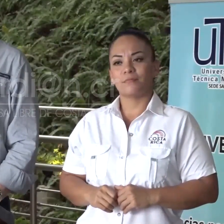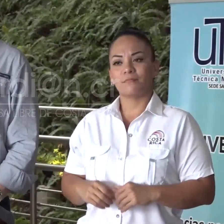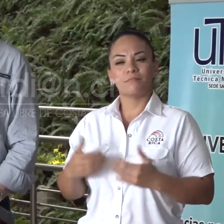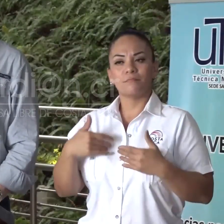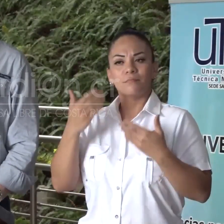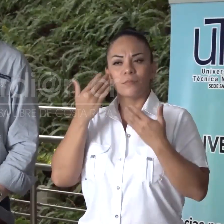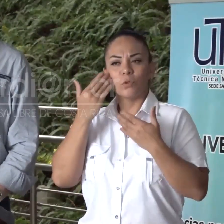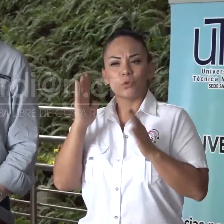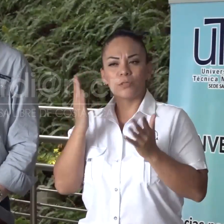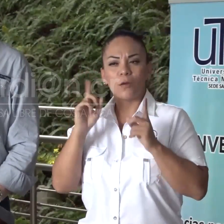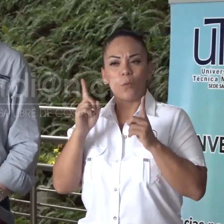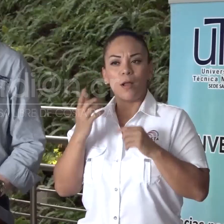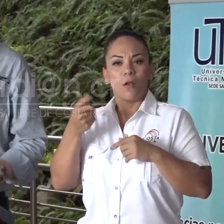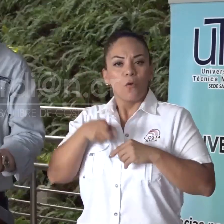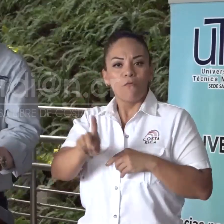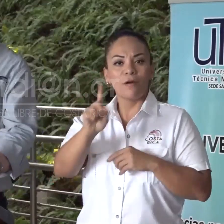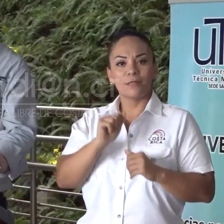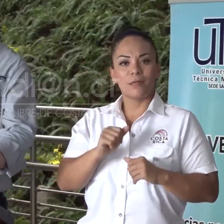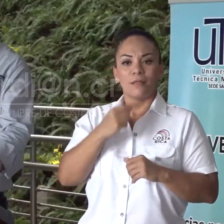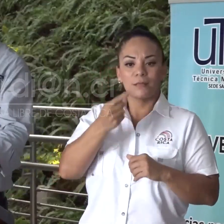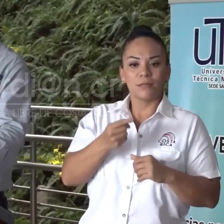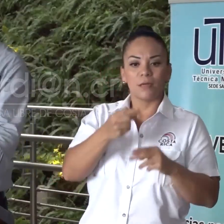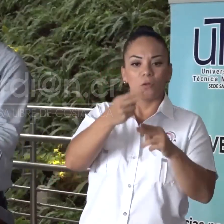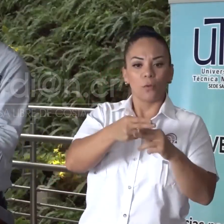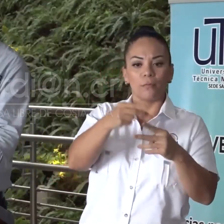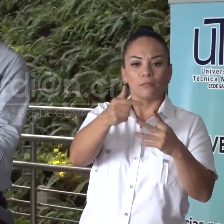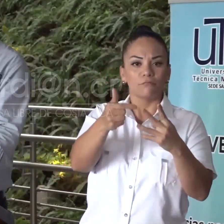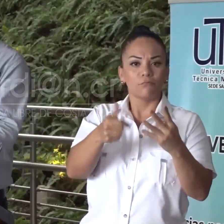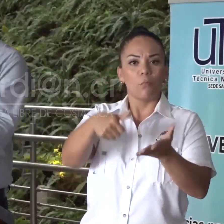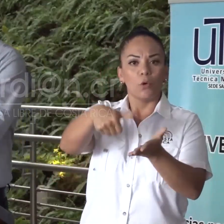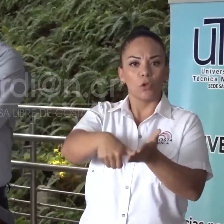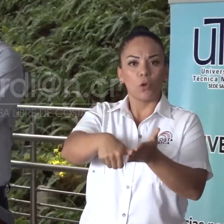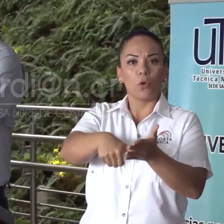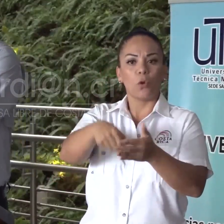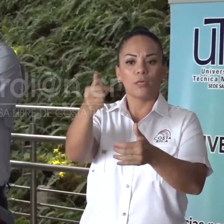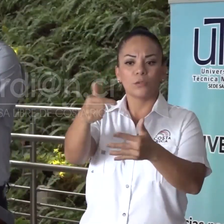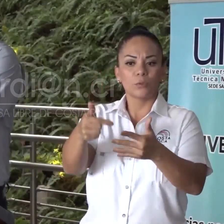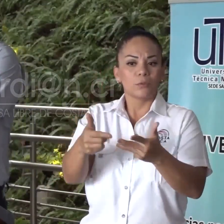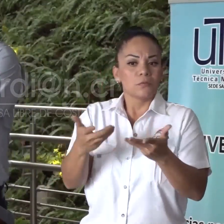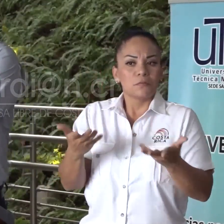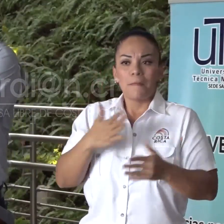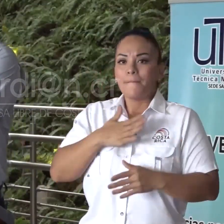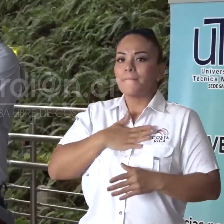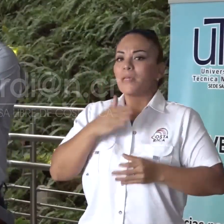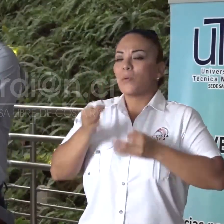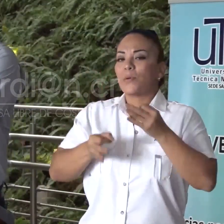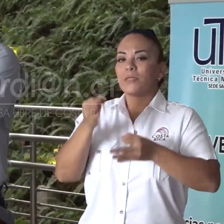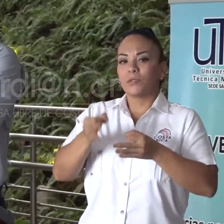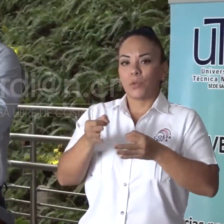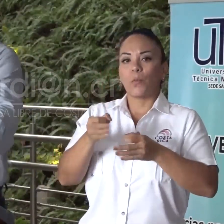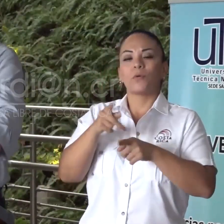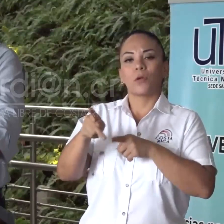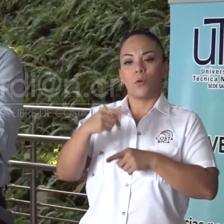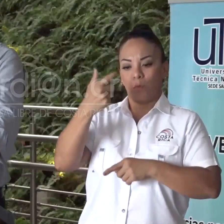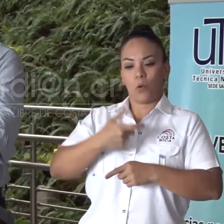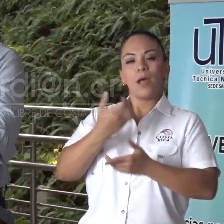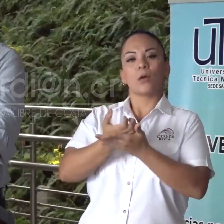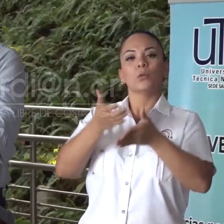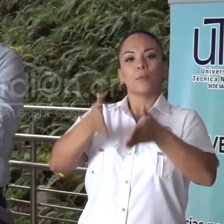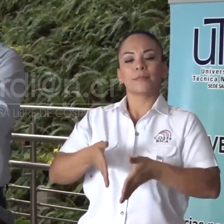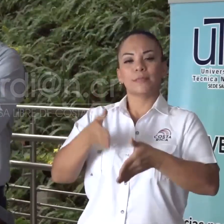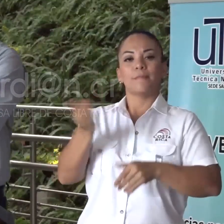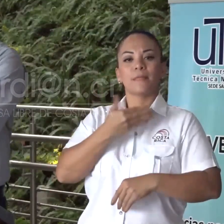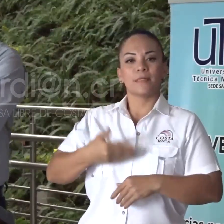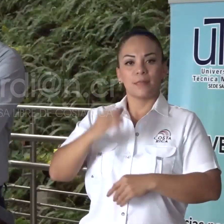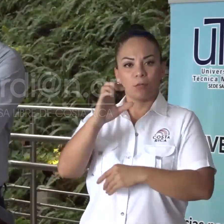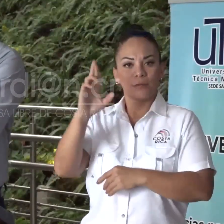No sé cuál es la ofensa, decir, fulano de tal votó tal cosa, y mi juicio profesional como economista y como presidente de la